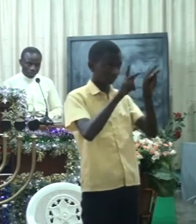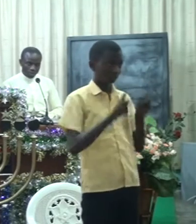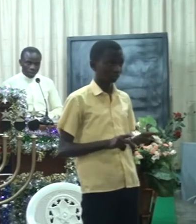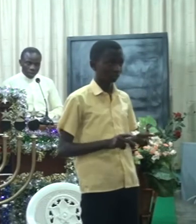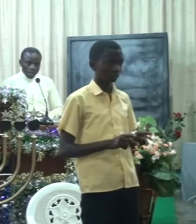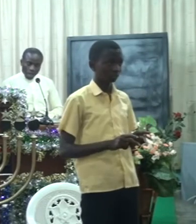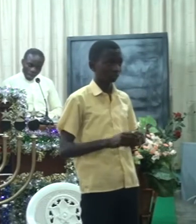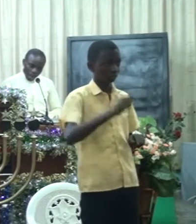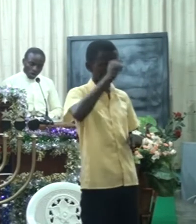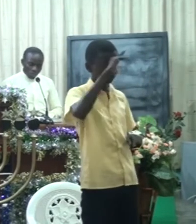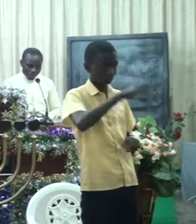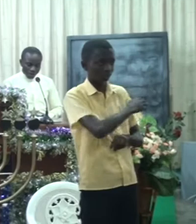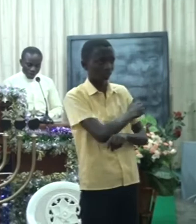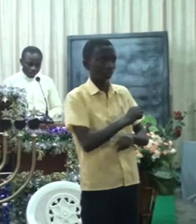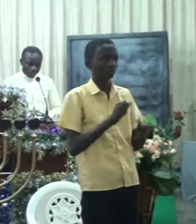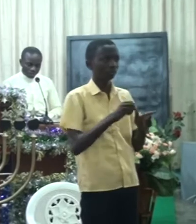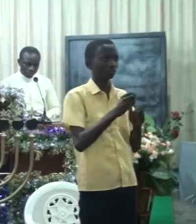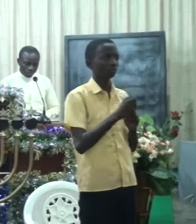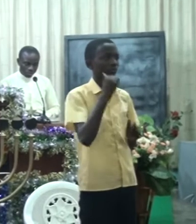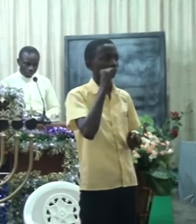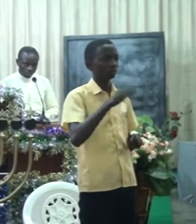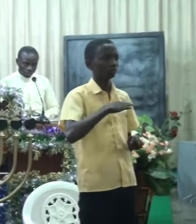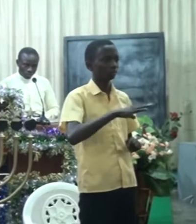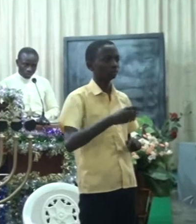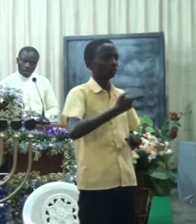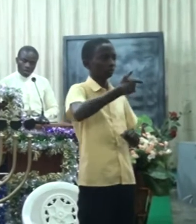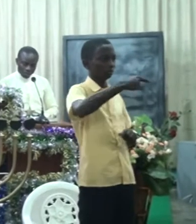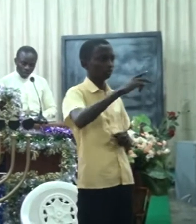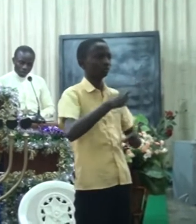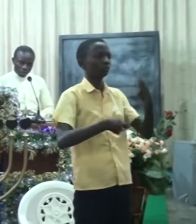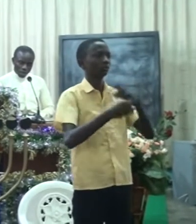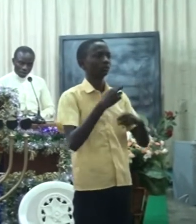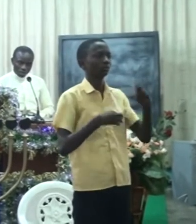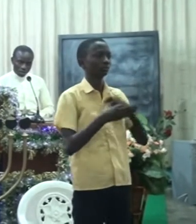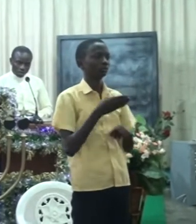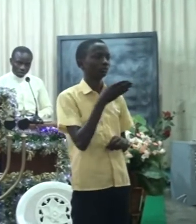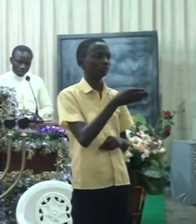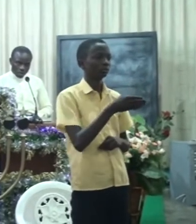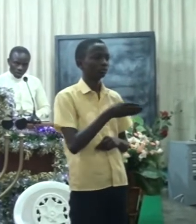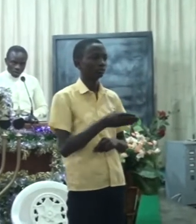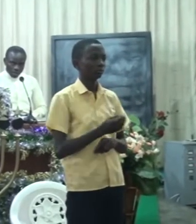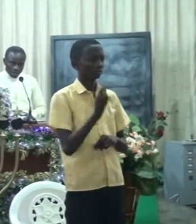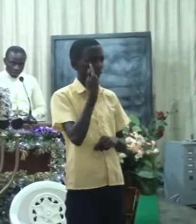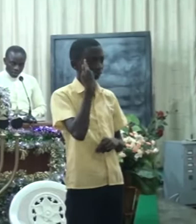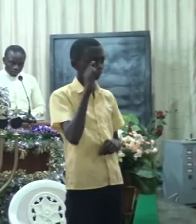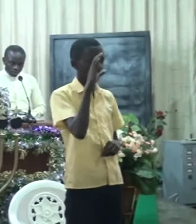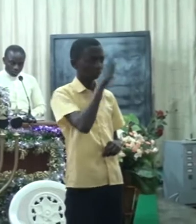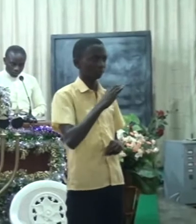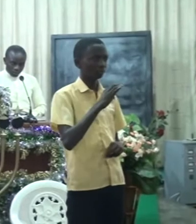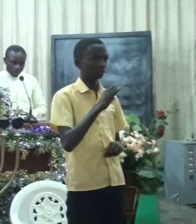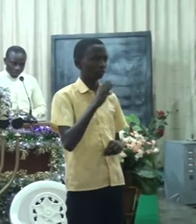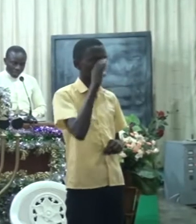Mume au mke. Un homme ou une femme. Atarudia. Il va retourner. Niende niangalie munyumba